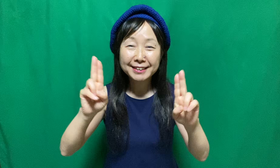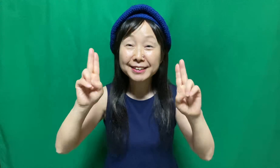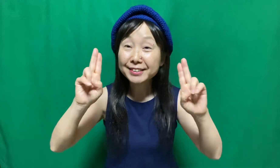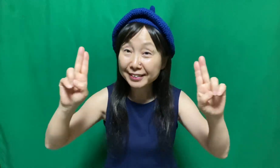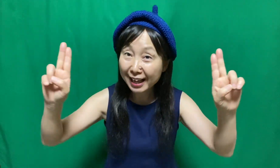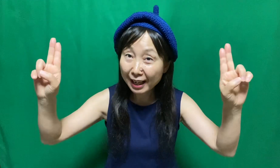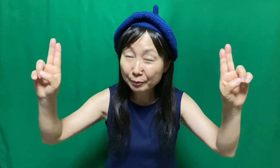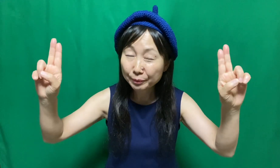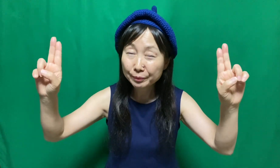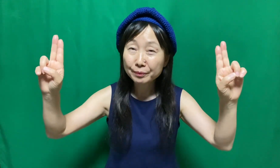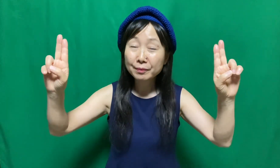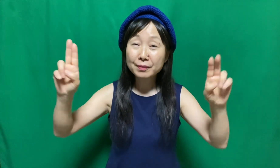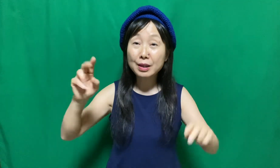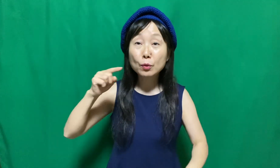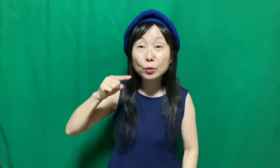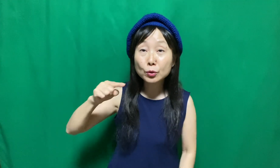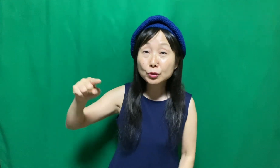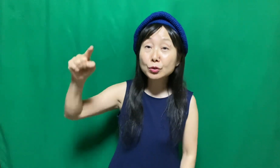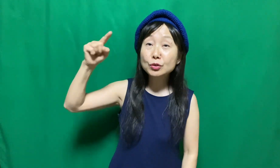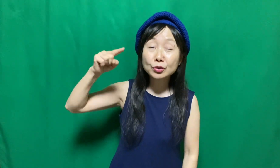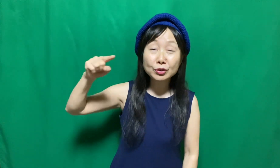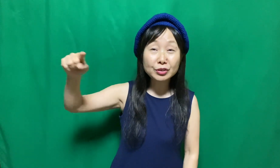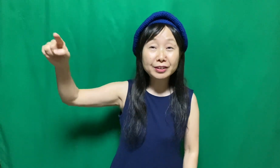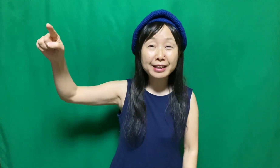歌で、ここのツークルって